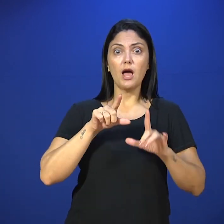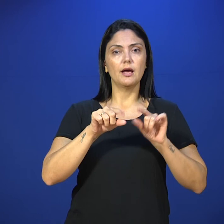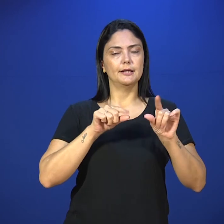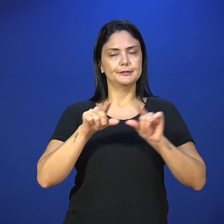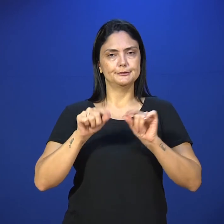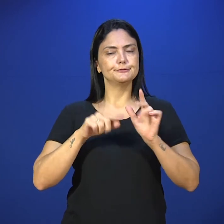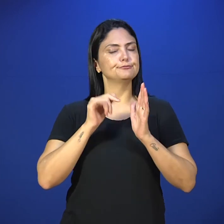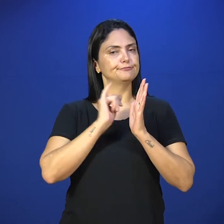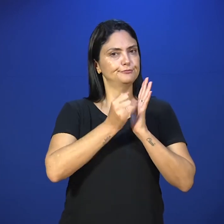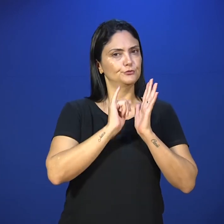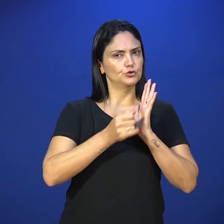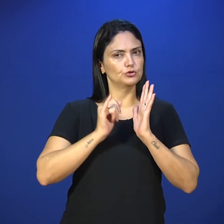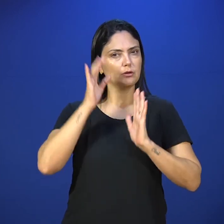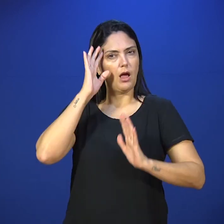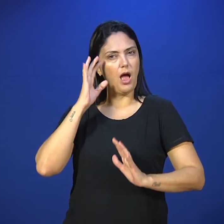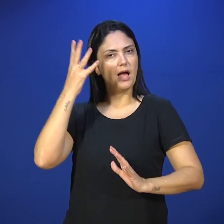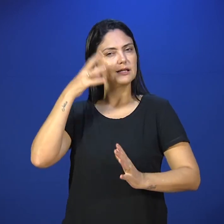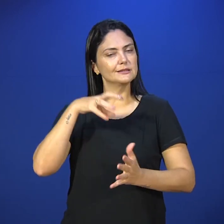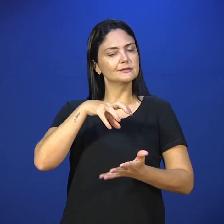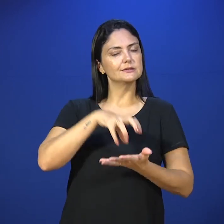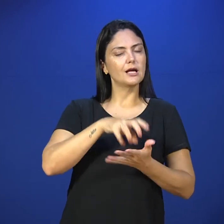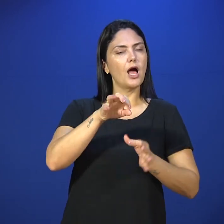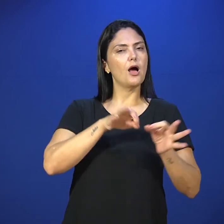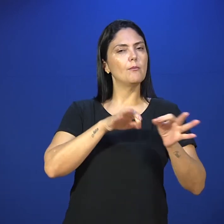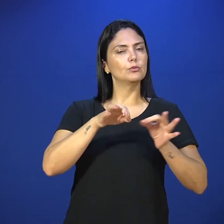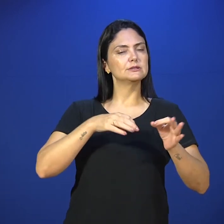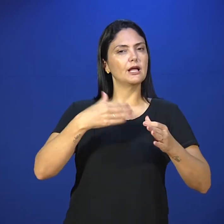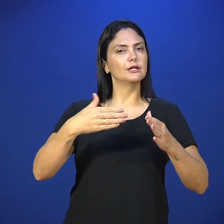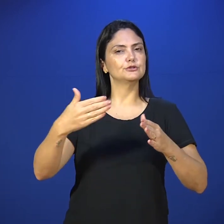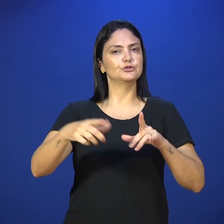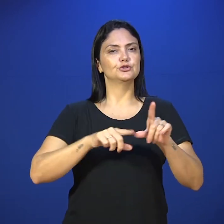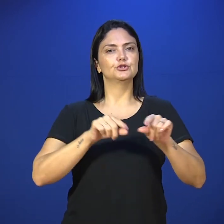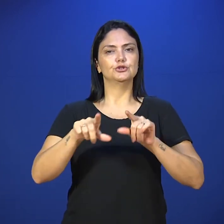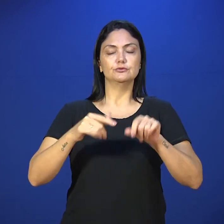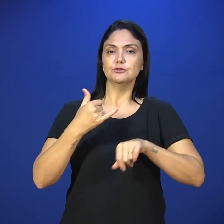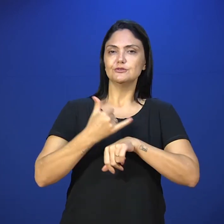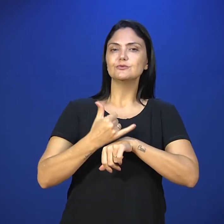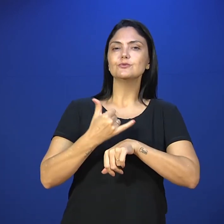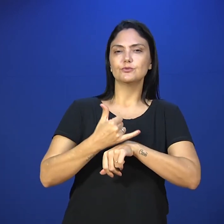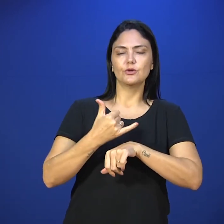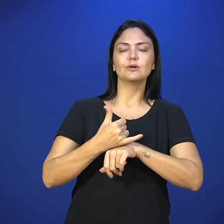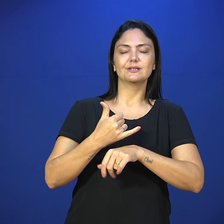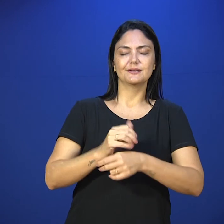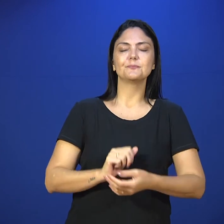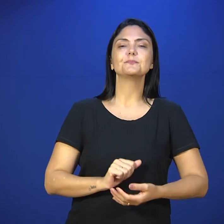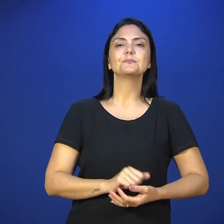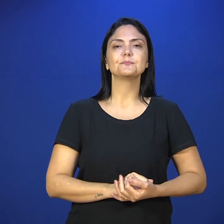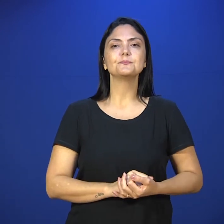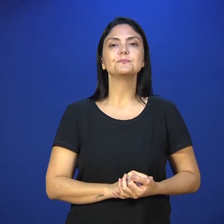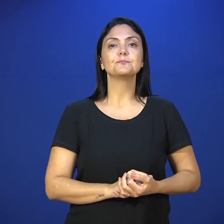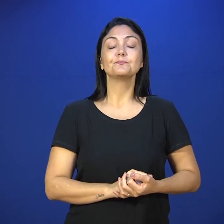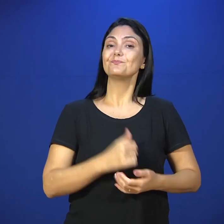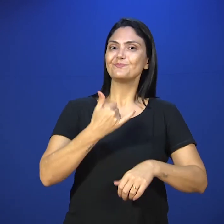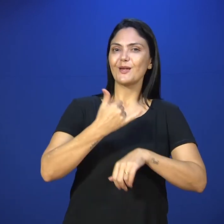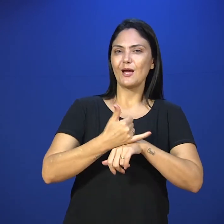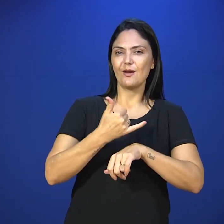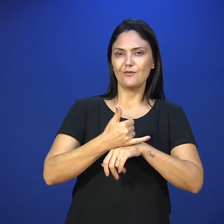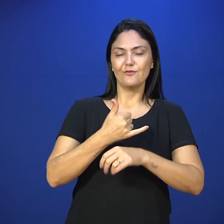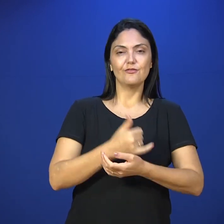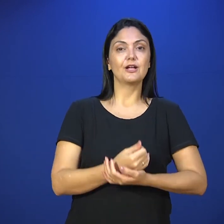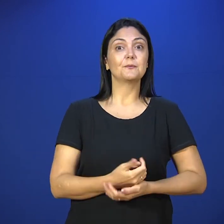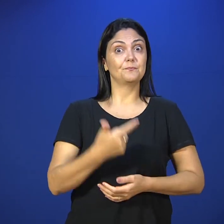edital serão resolvidos pela comissão do processo seletivo do Unifoa, ouvida a mantenedora. Volta